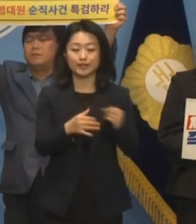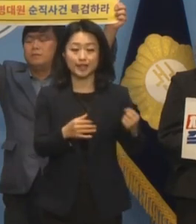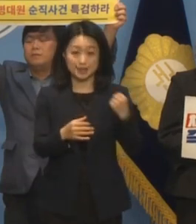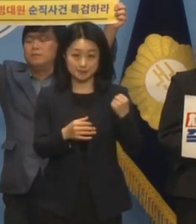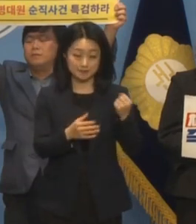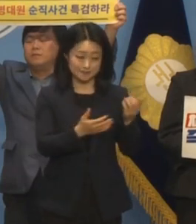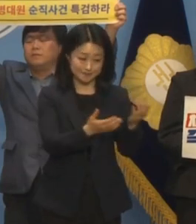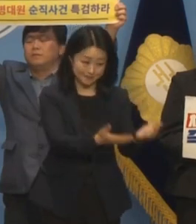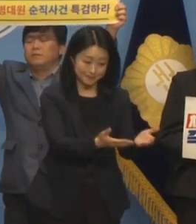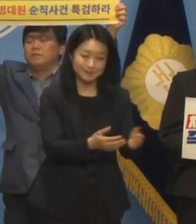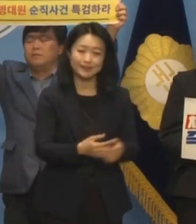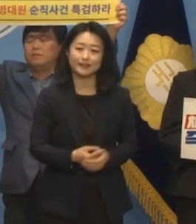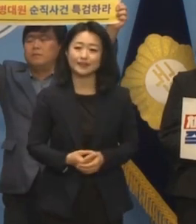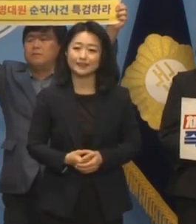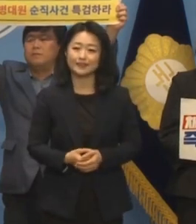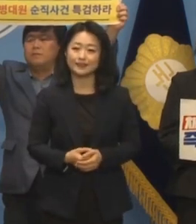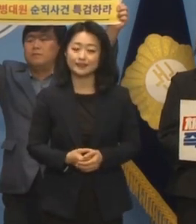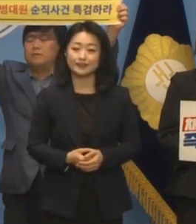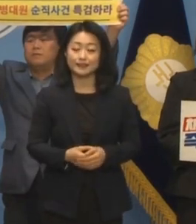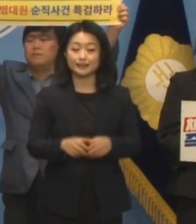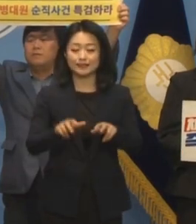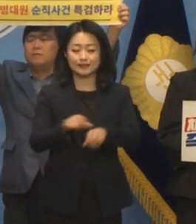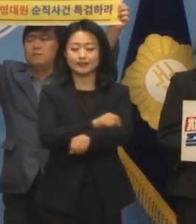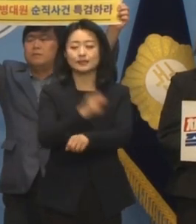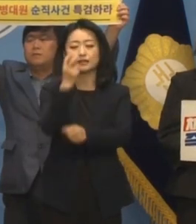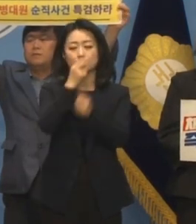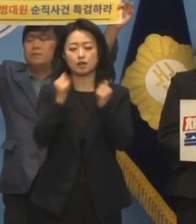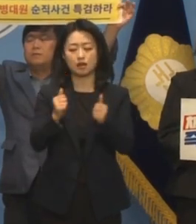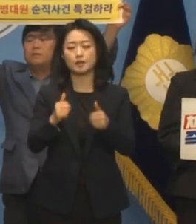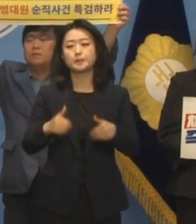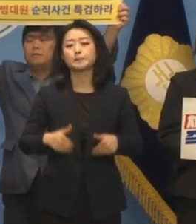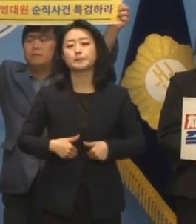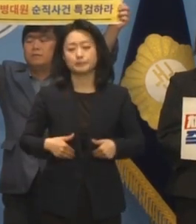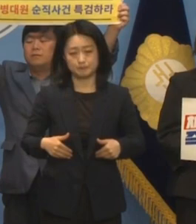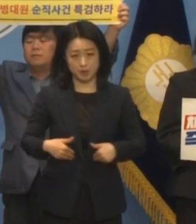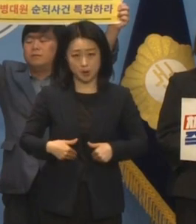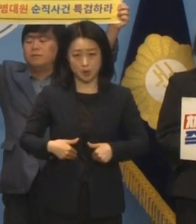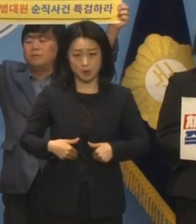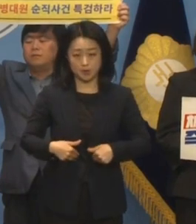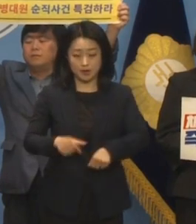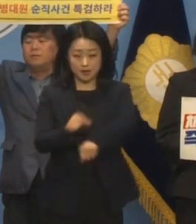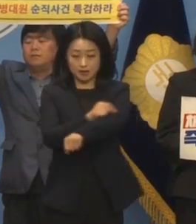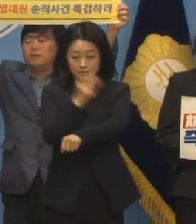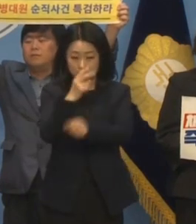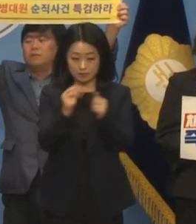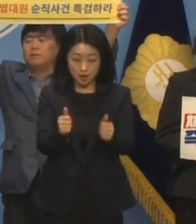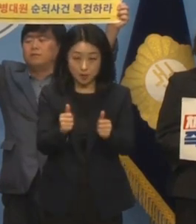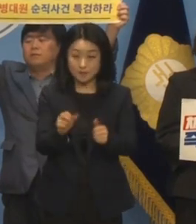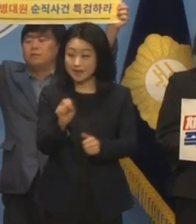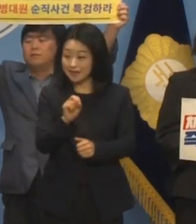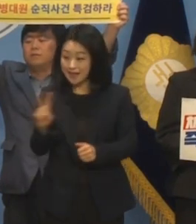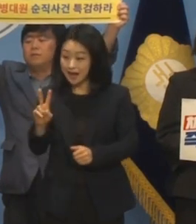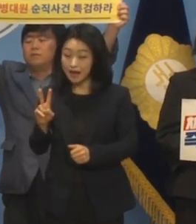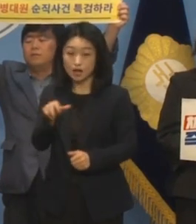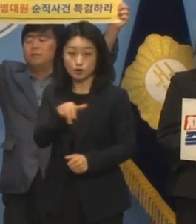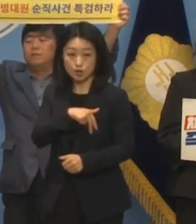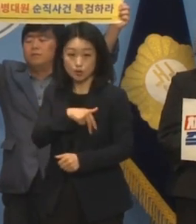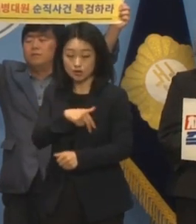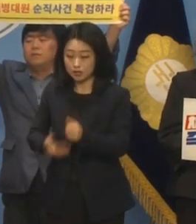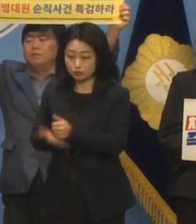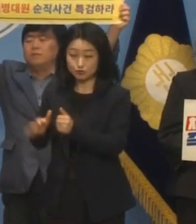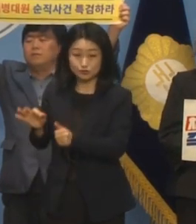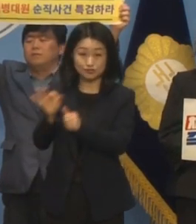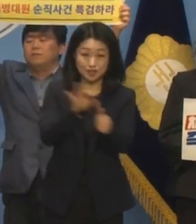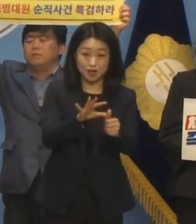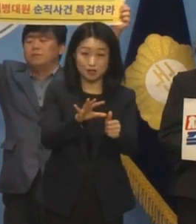국민의힘이나 대통령실 주장에 의하더라도 지금은 특검이 필요한 때입니다. 특검 후보자 추천권 야당이 독점하였다는 정부